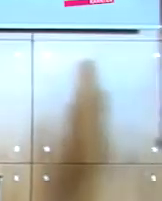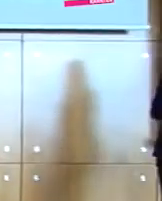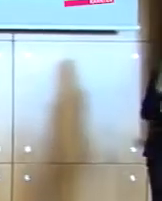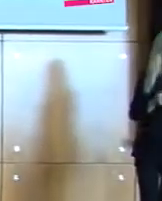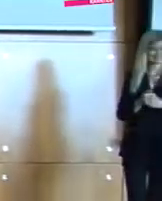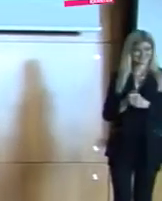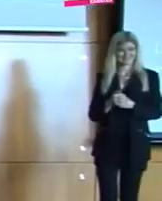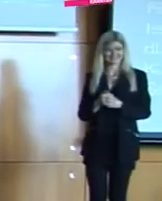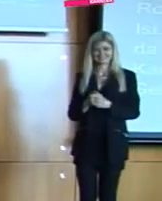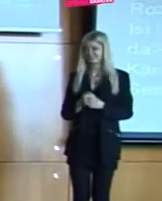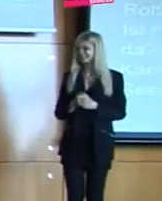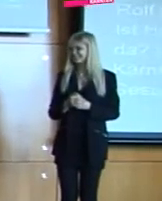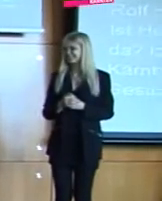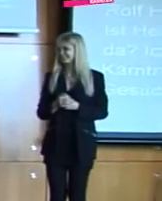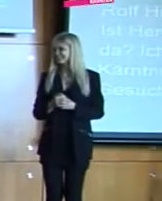sehr. Bitte schön.